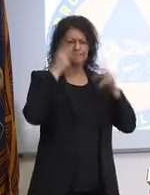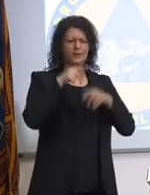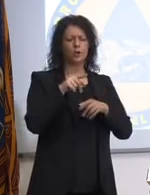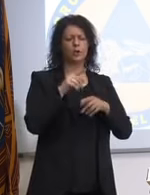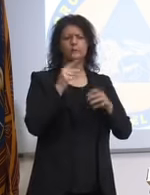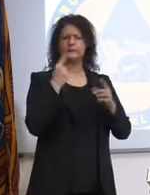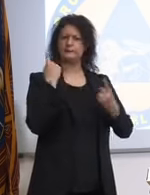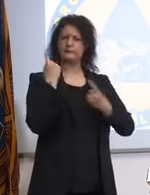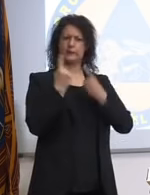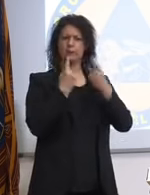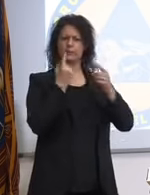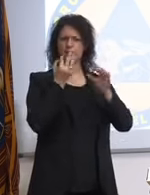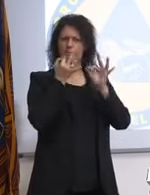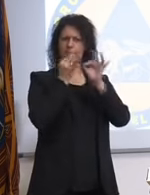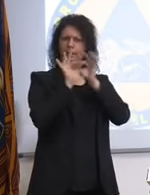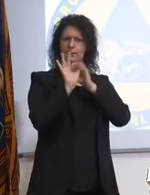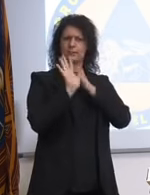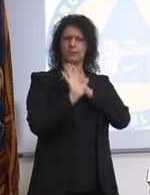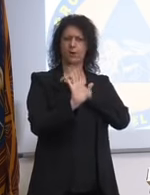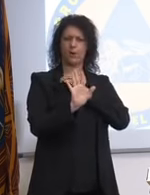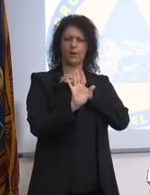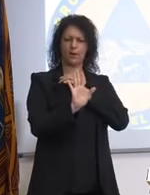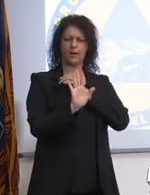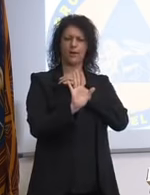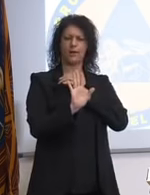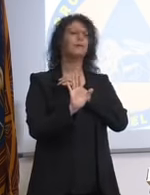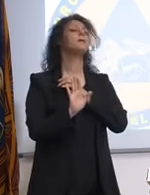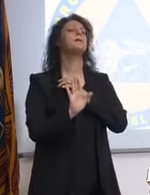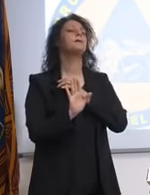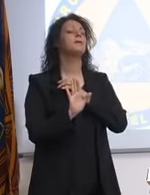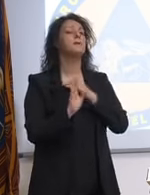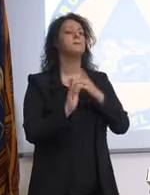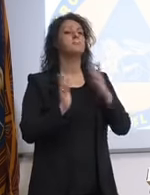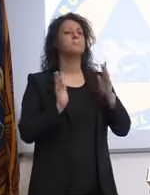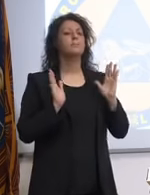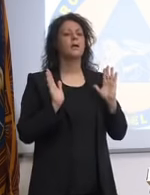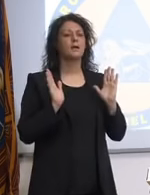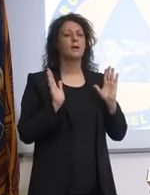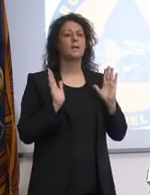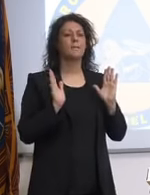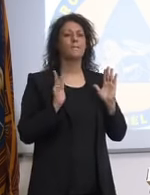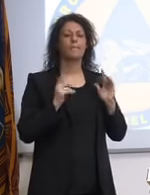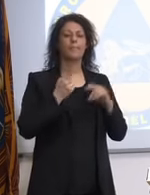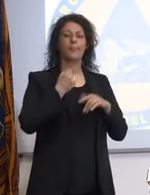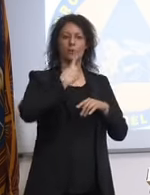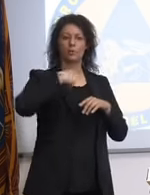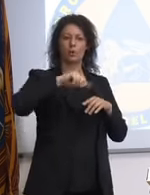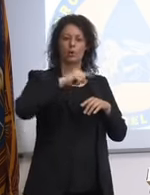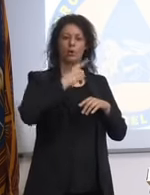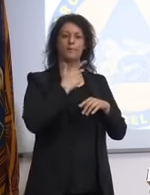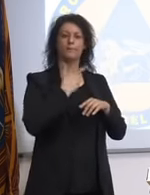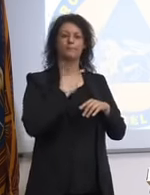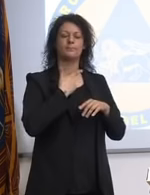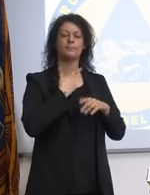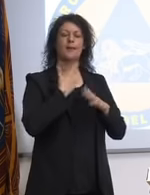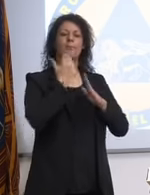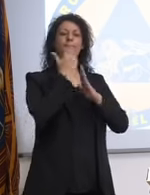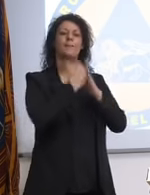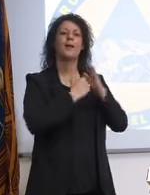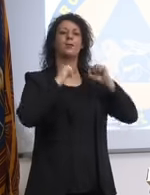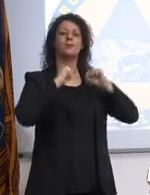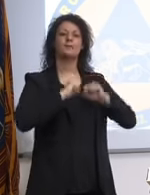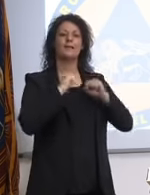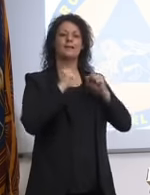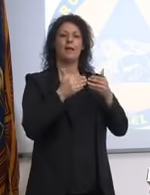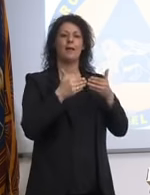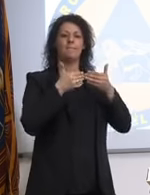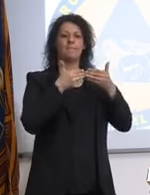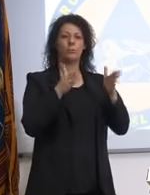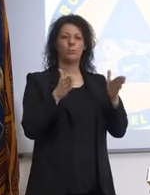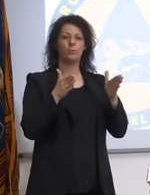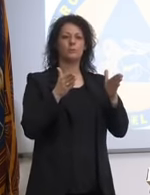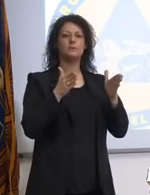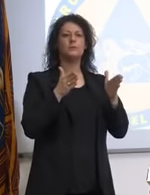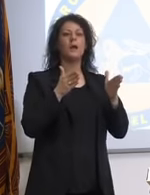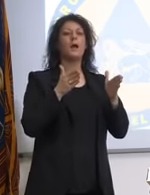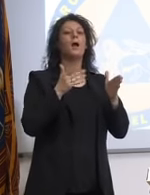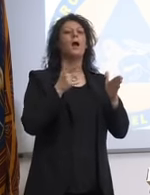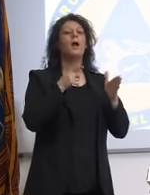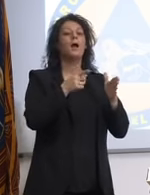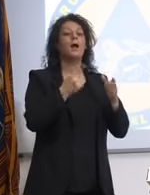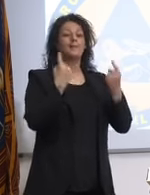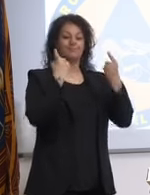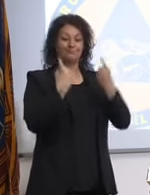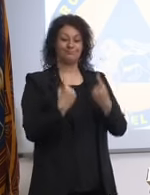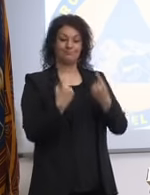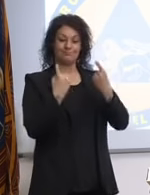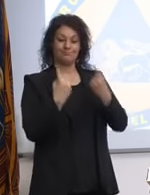limite. Però è anche vero che forse noi come piano di sanità pubblica possiamo prevedere anche la malattia in attesa del tampone. Potrebbe